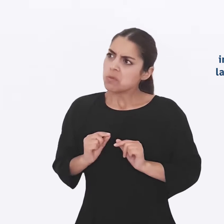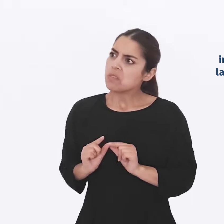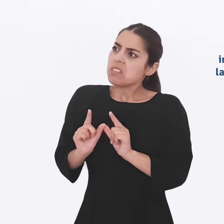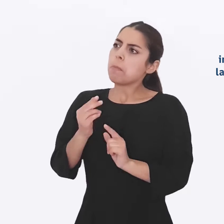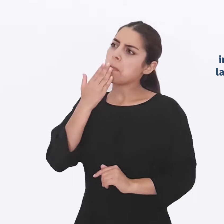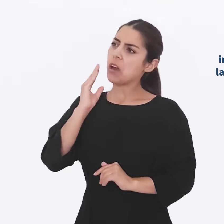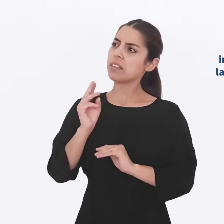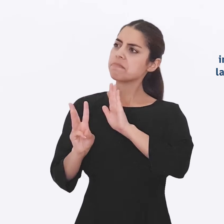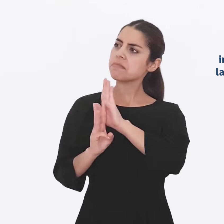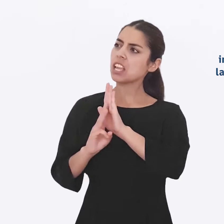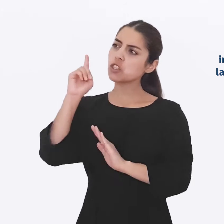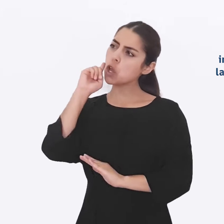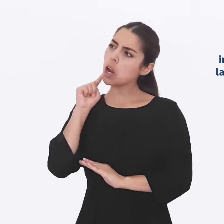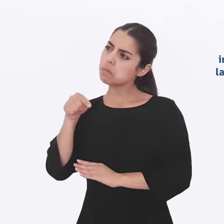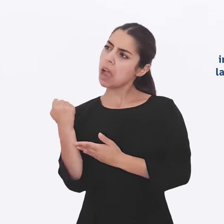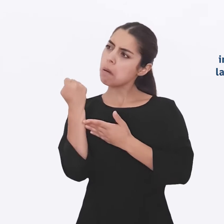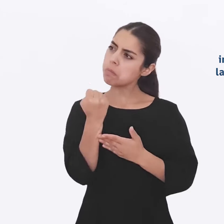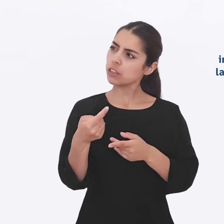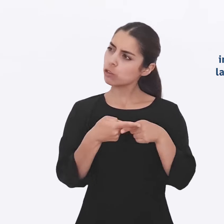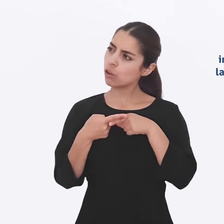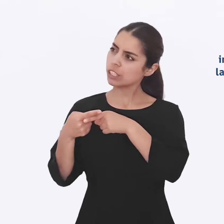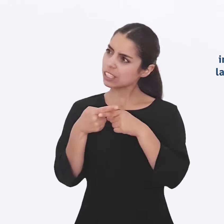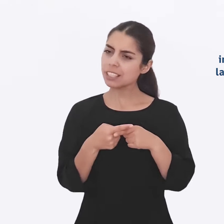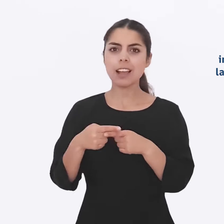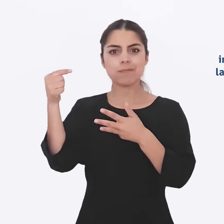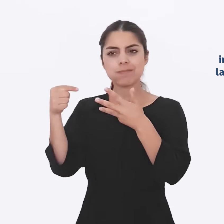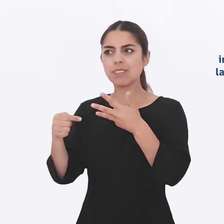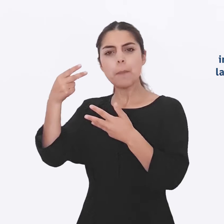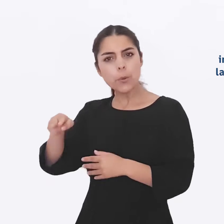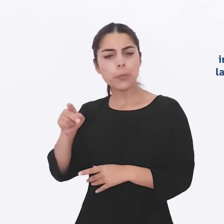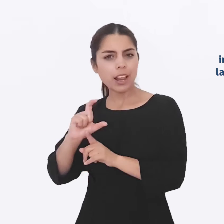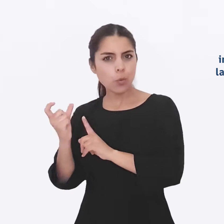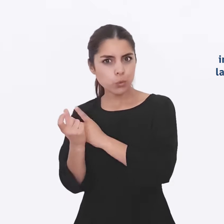la identidad sorda y su rol y aporte a la sociedad, entre otros contenidos y objetivos propios de la cultura.